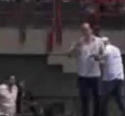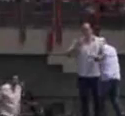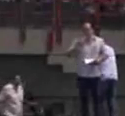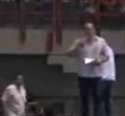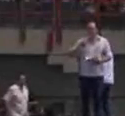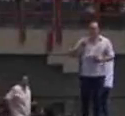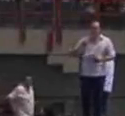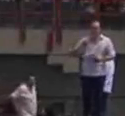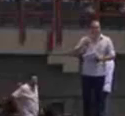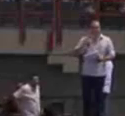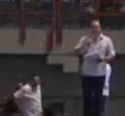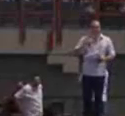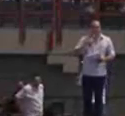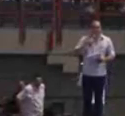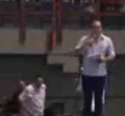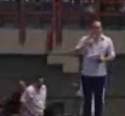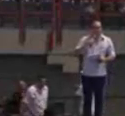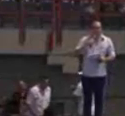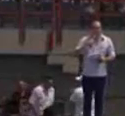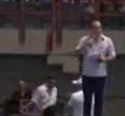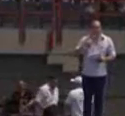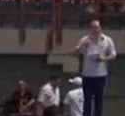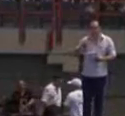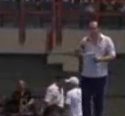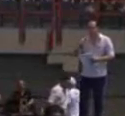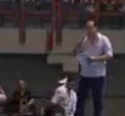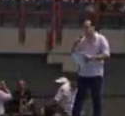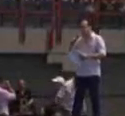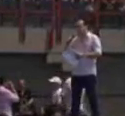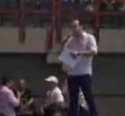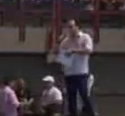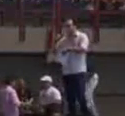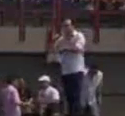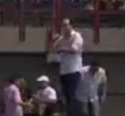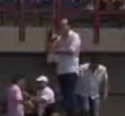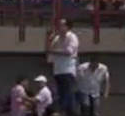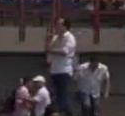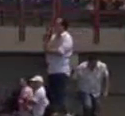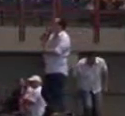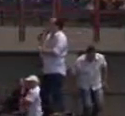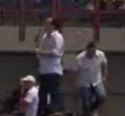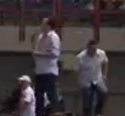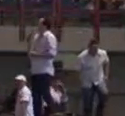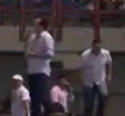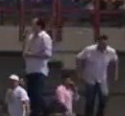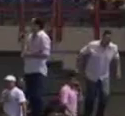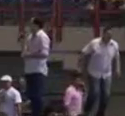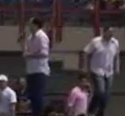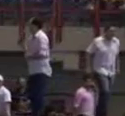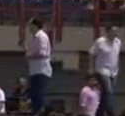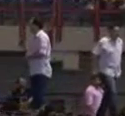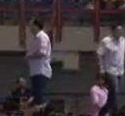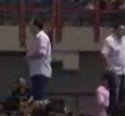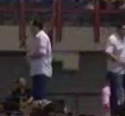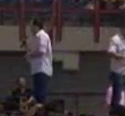Boa tarde, pessoal. Boa tarde. Tudo jóia? Vamos lá.